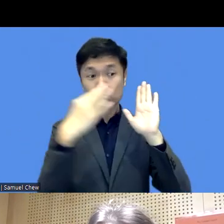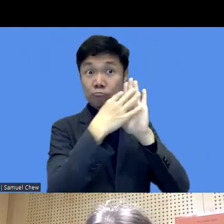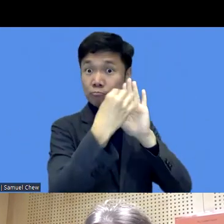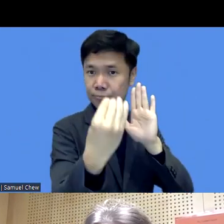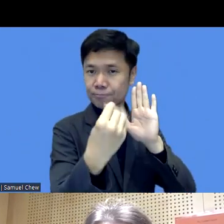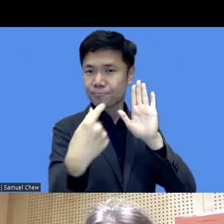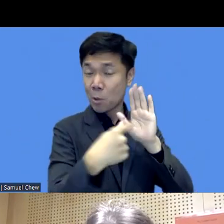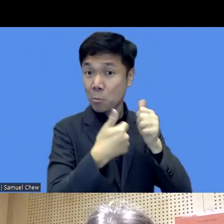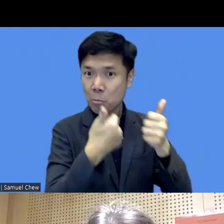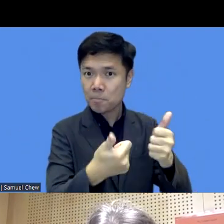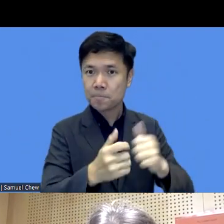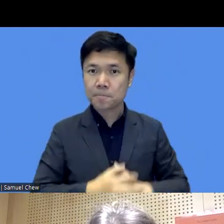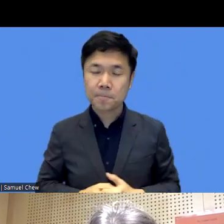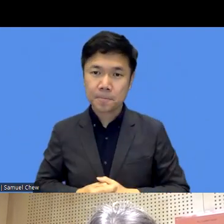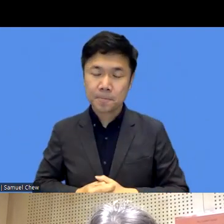y los